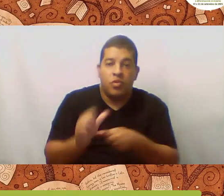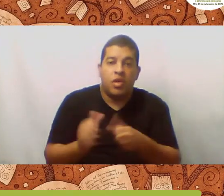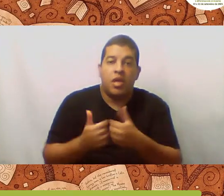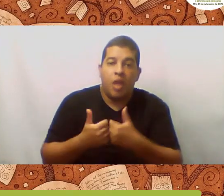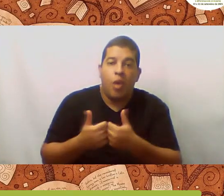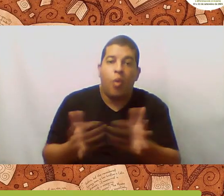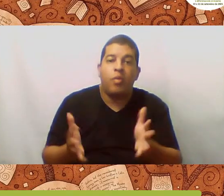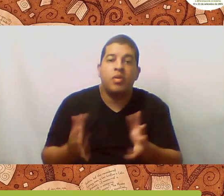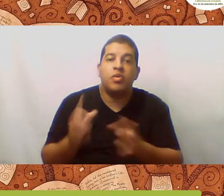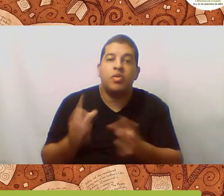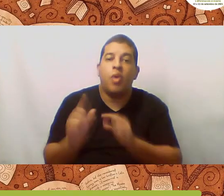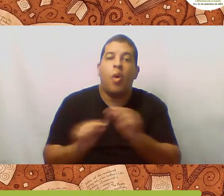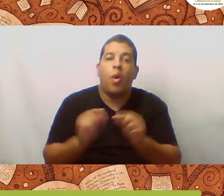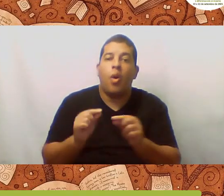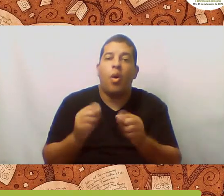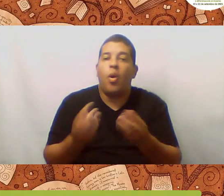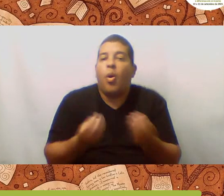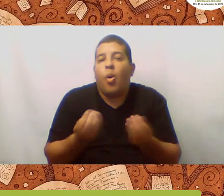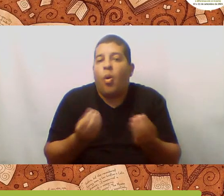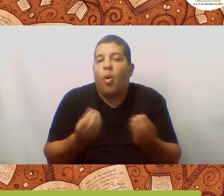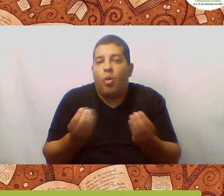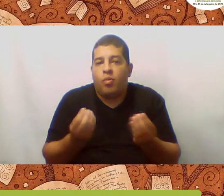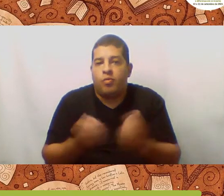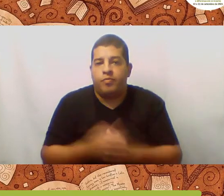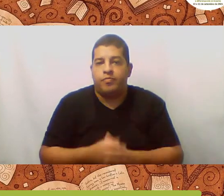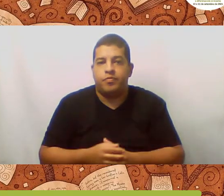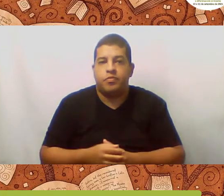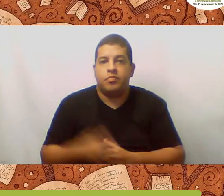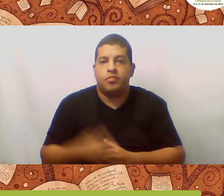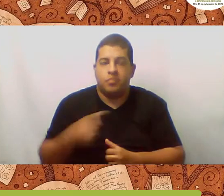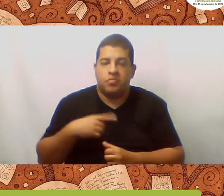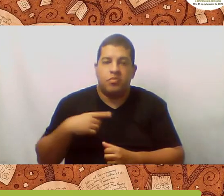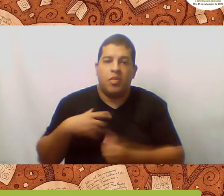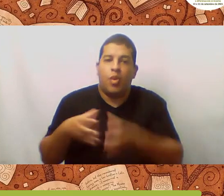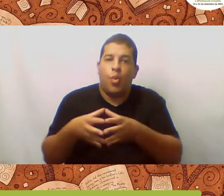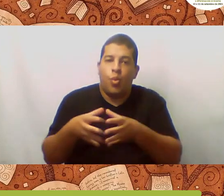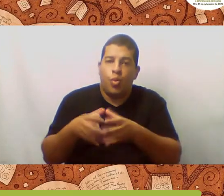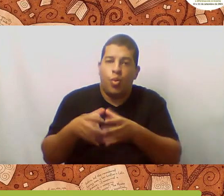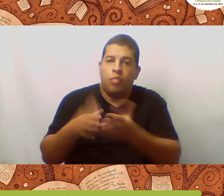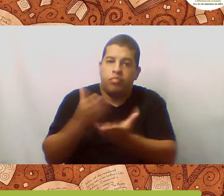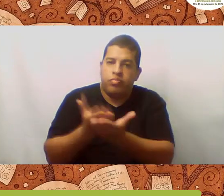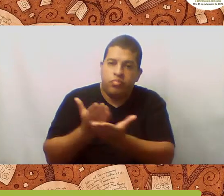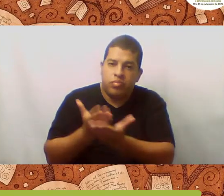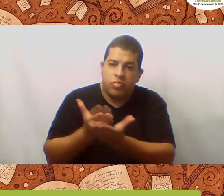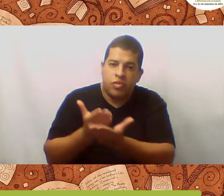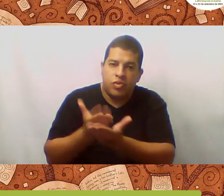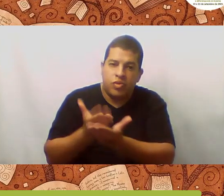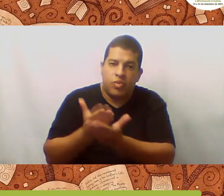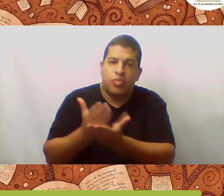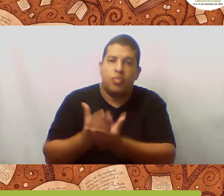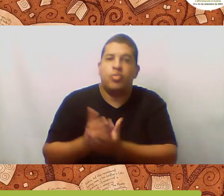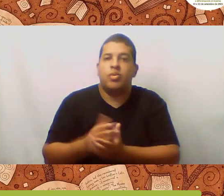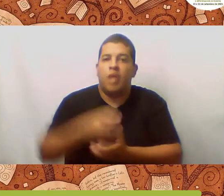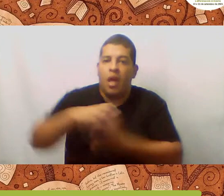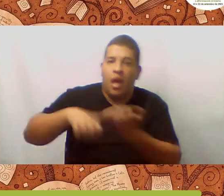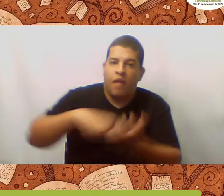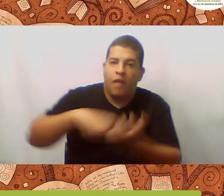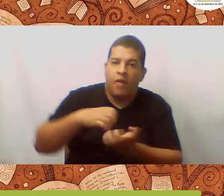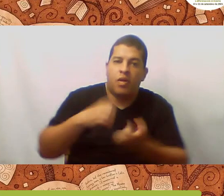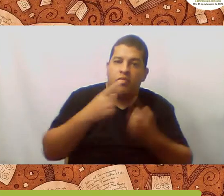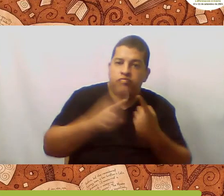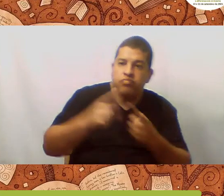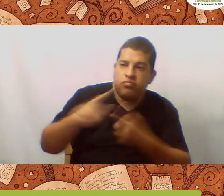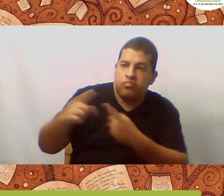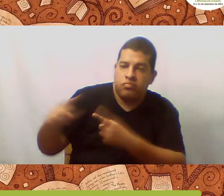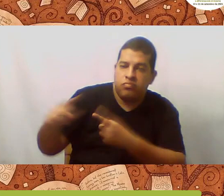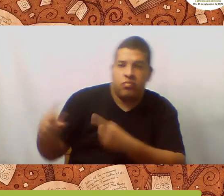que o discurso do iluminismo, né, que conduziu a Revolução Francesa com a sua pauta